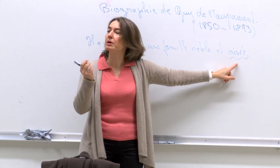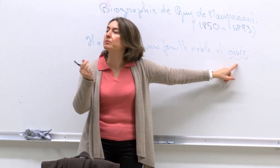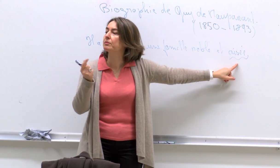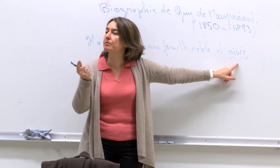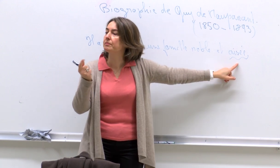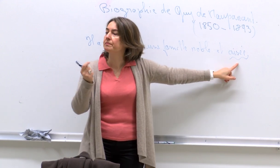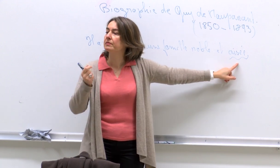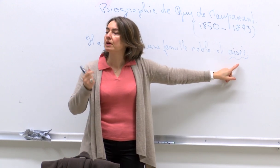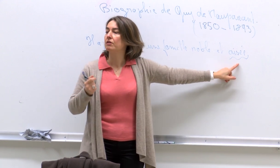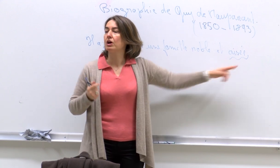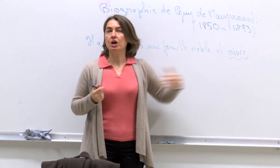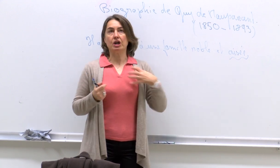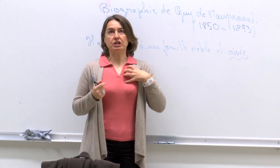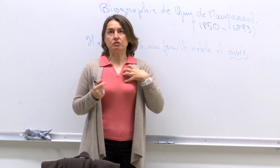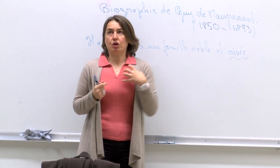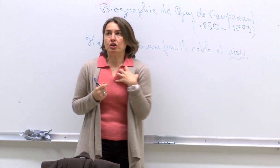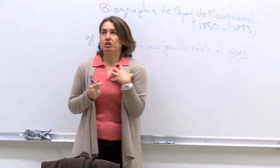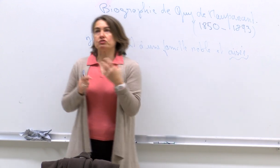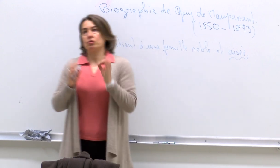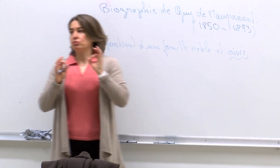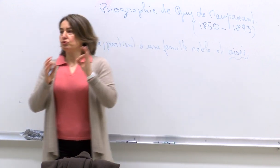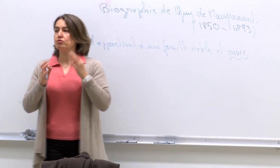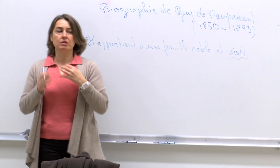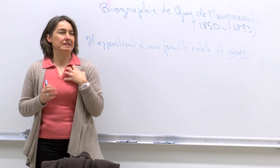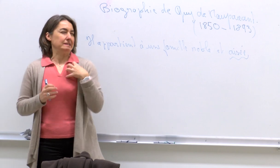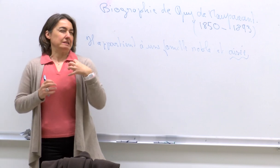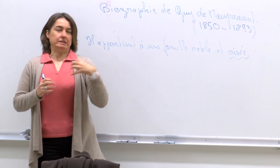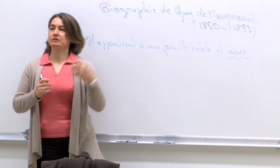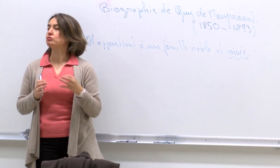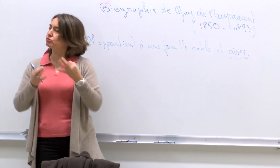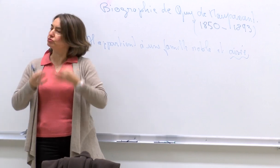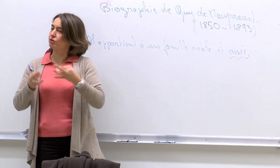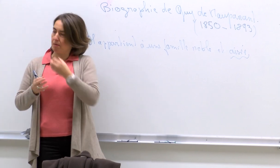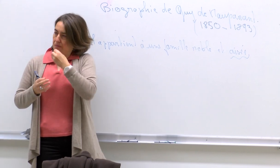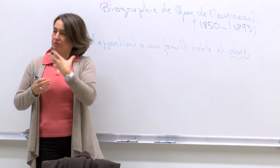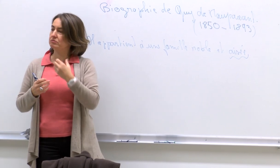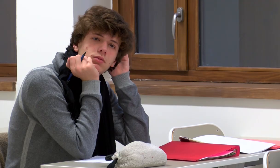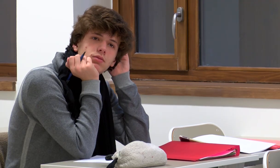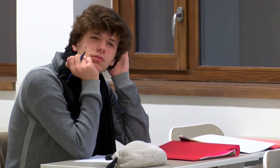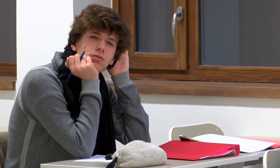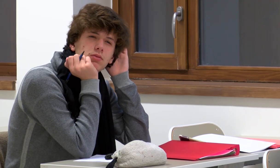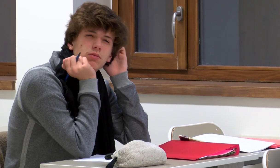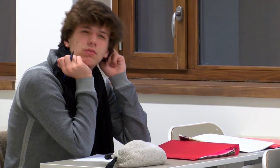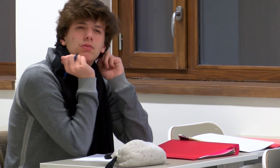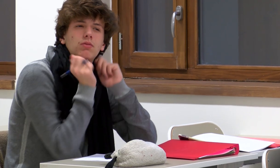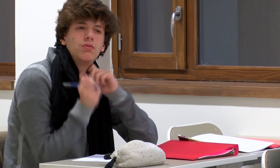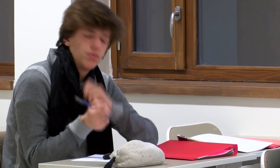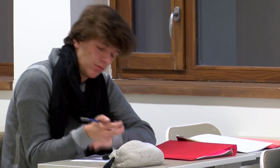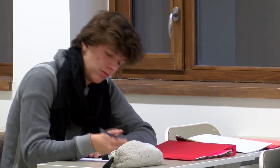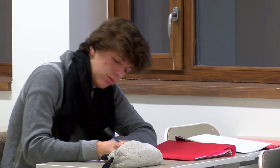Mon souhait était de pouvoir enseigner le français, mais dans la langue des sourds, pour qu'eux puissent mieux comprendre. Tous les à-côtés, toutes les